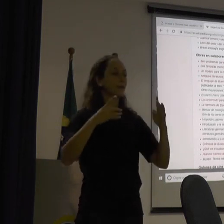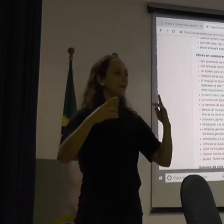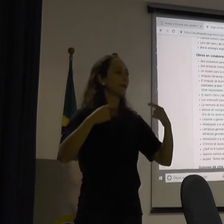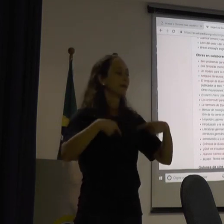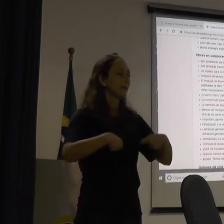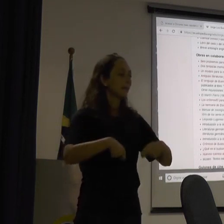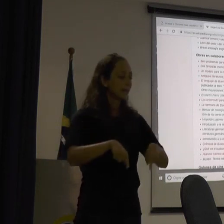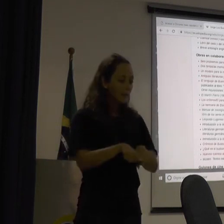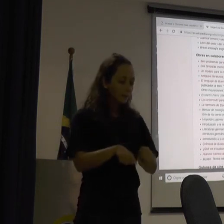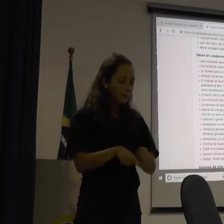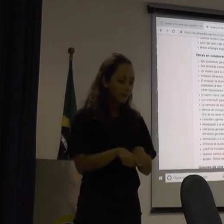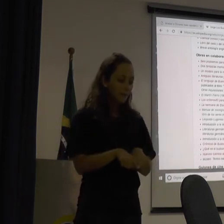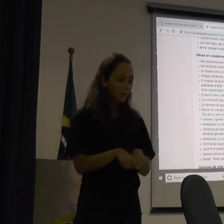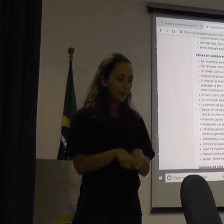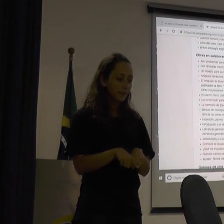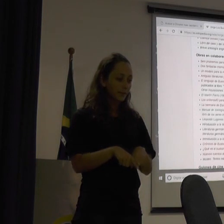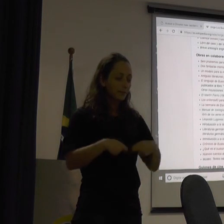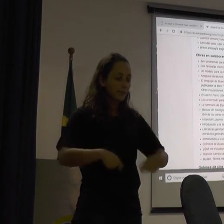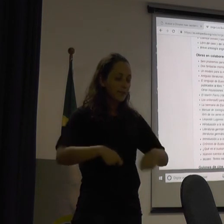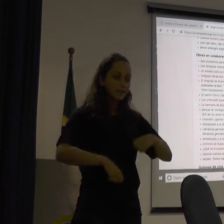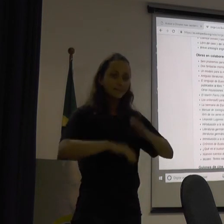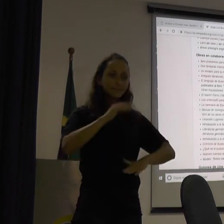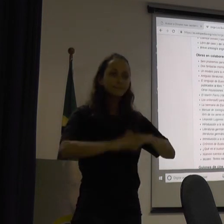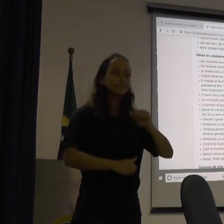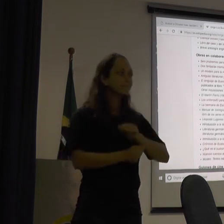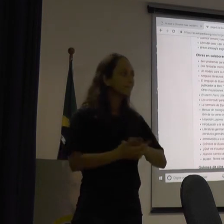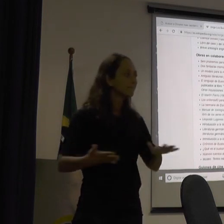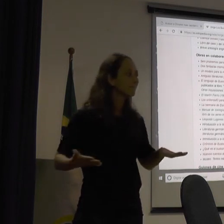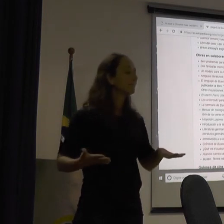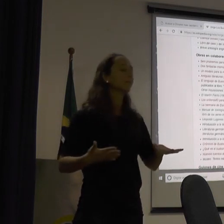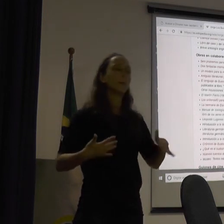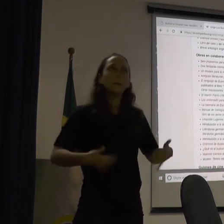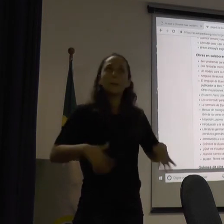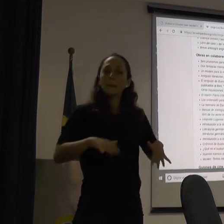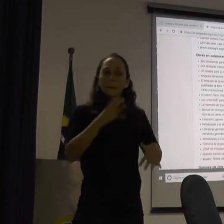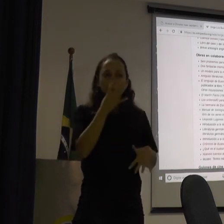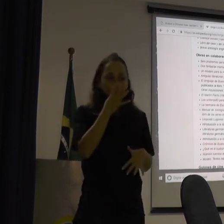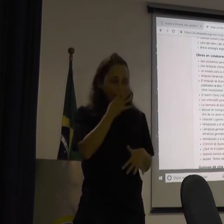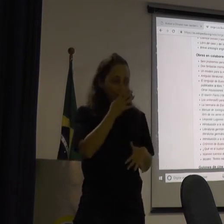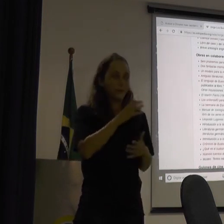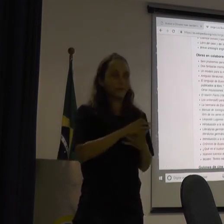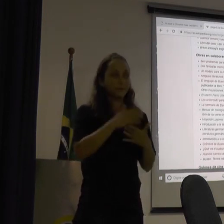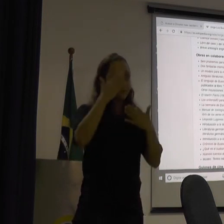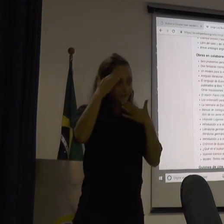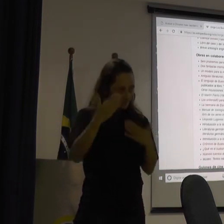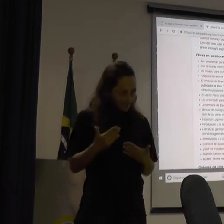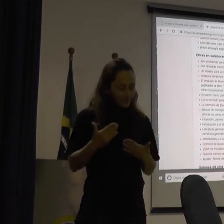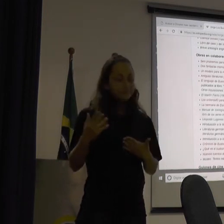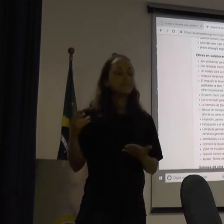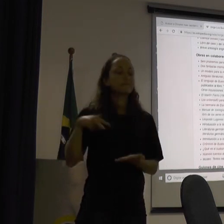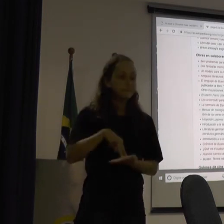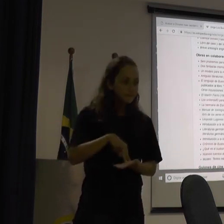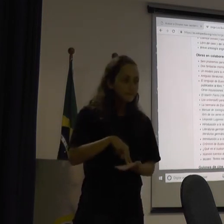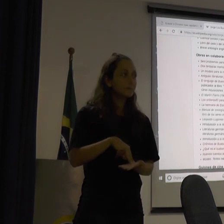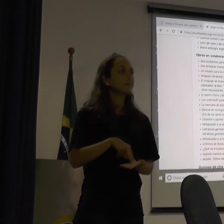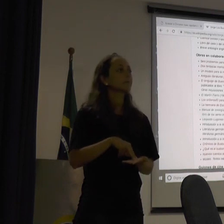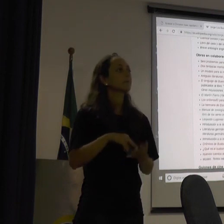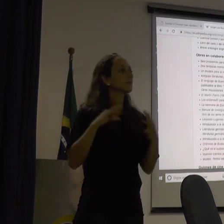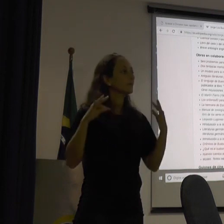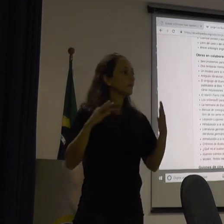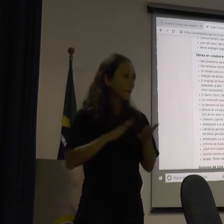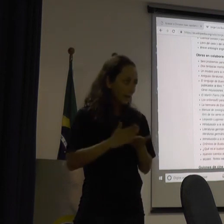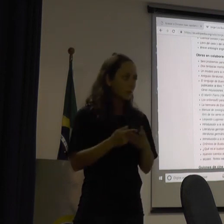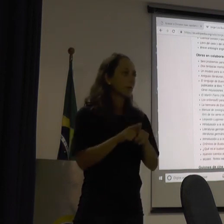e uma habilidade, né, um savoir-faire impressionante. Então, agradeço a presença de todo